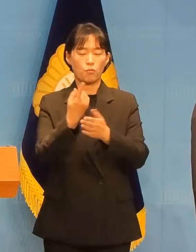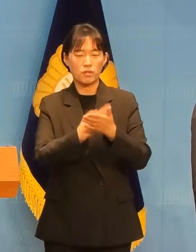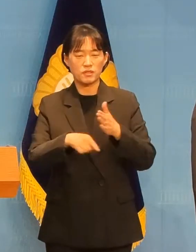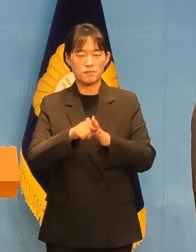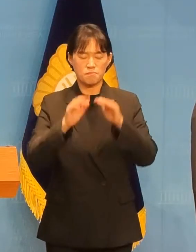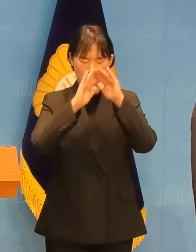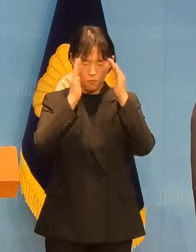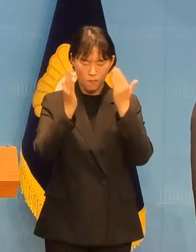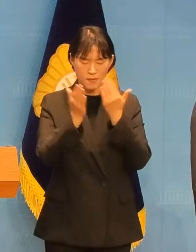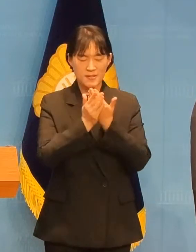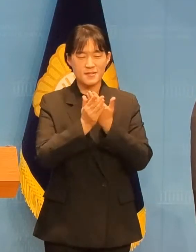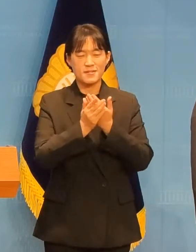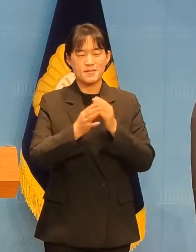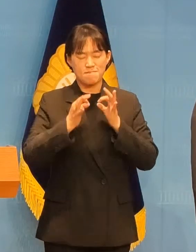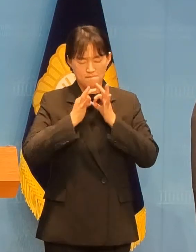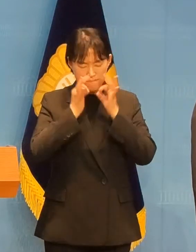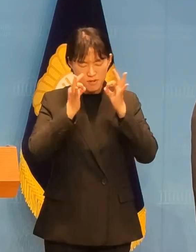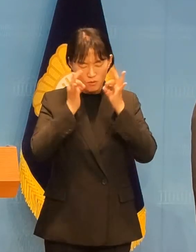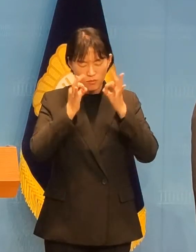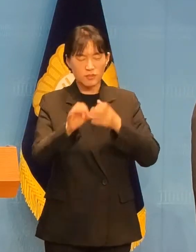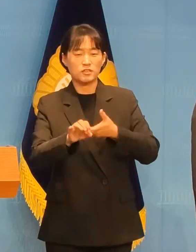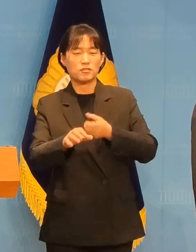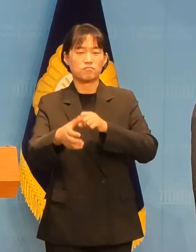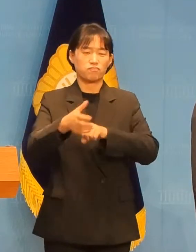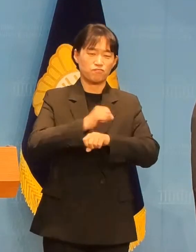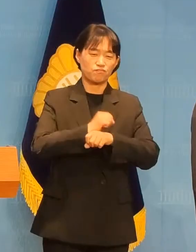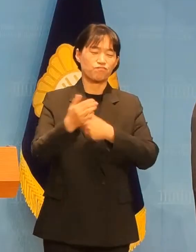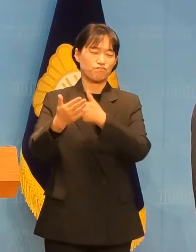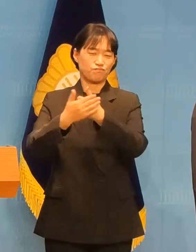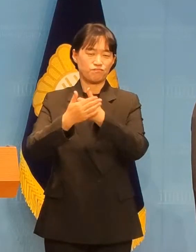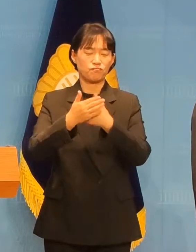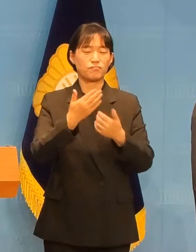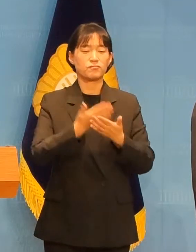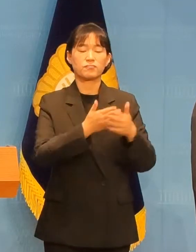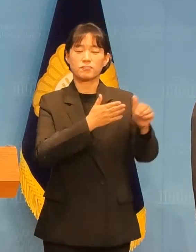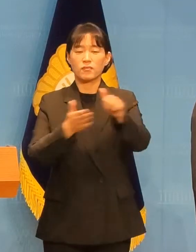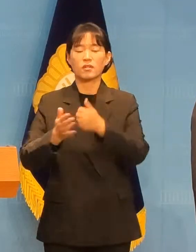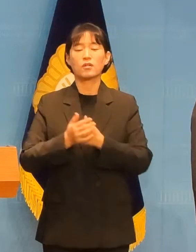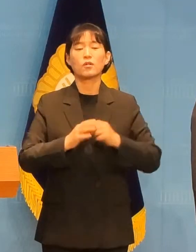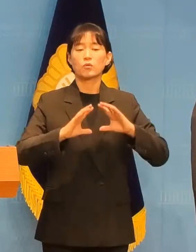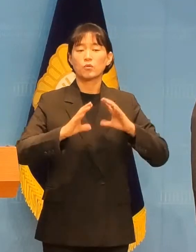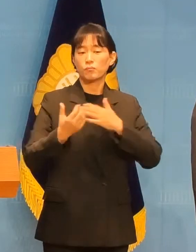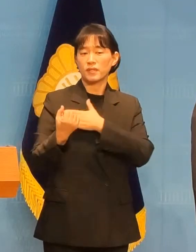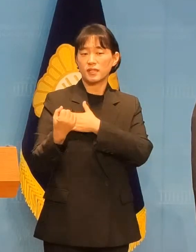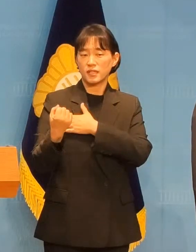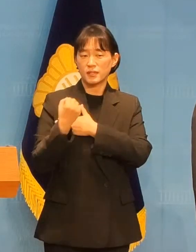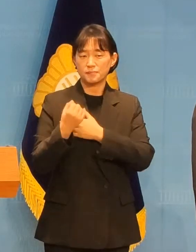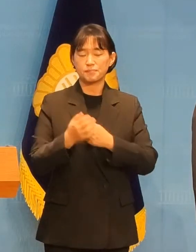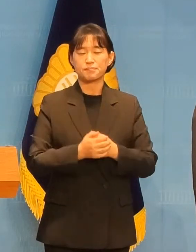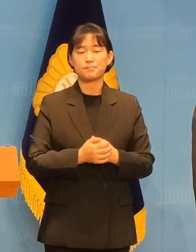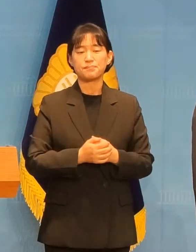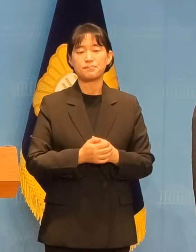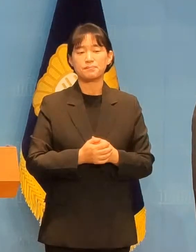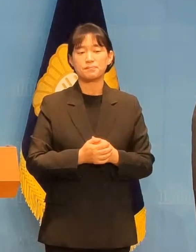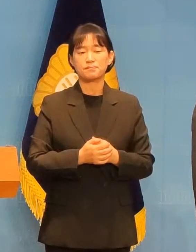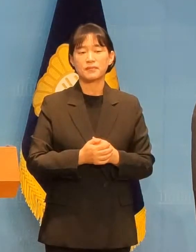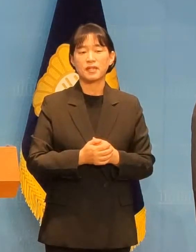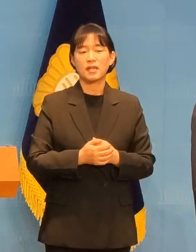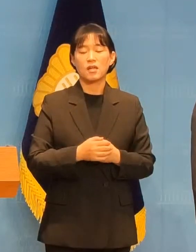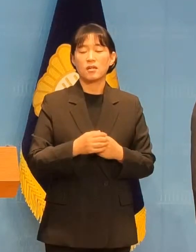동원하고 적극적으로 나서 주셔야 할 것입니다. 이에 국민의힘 용인시 가불병정 당협위원장